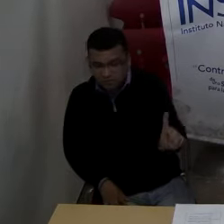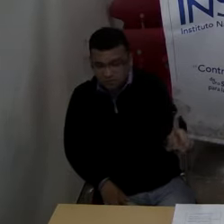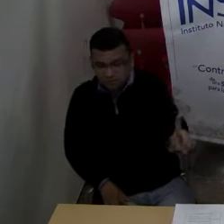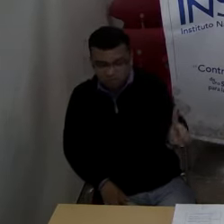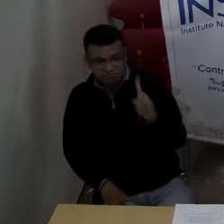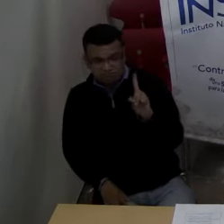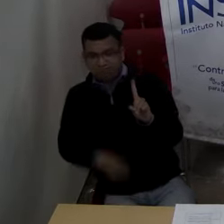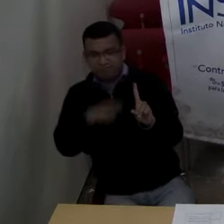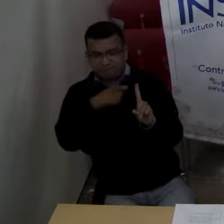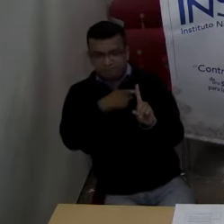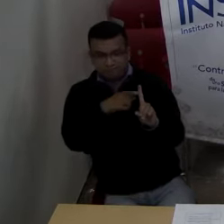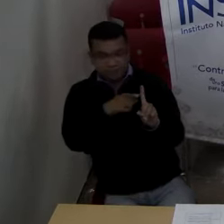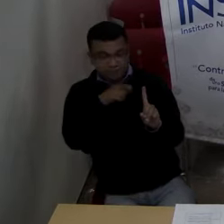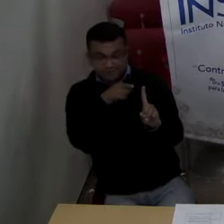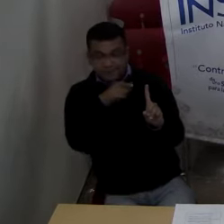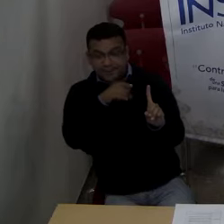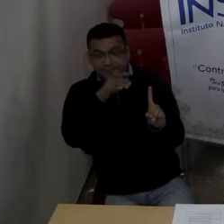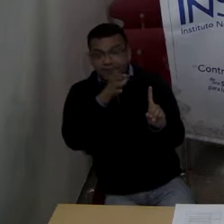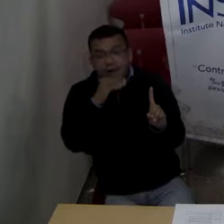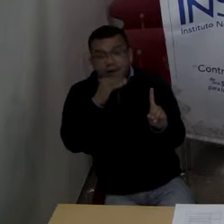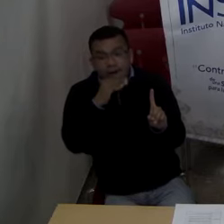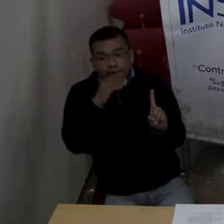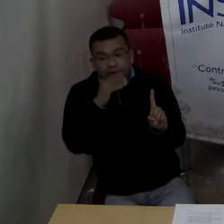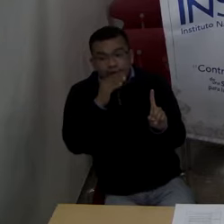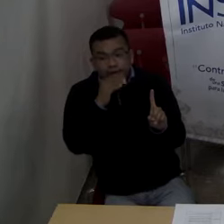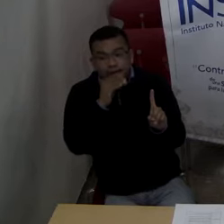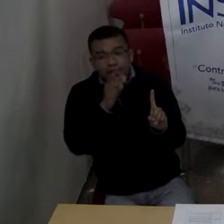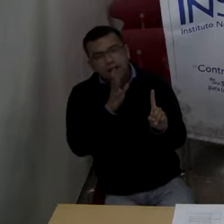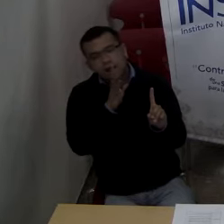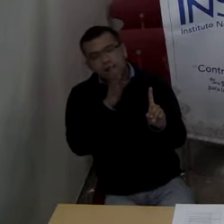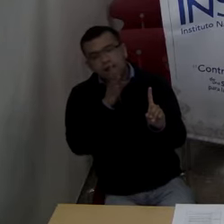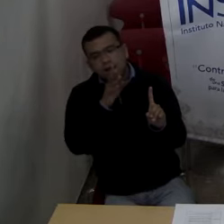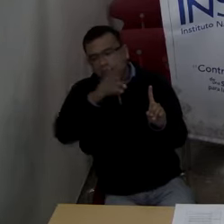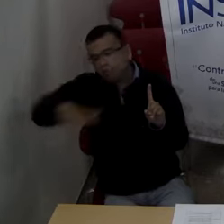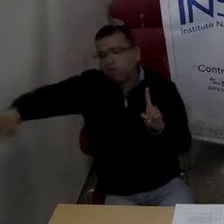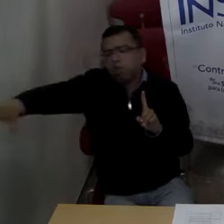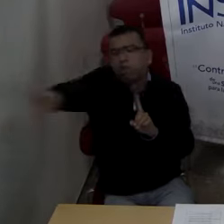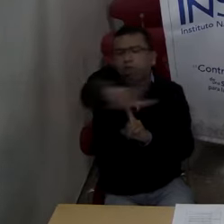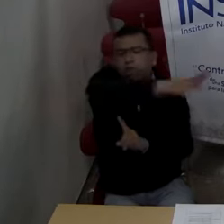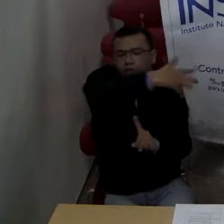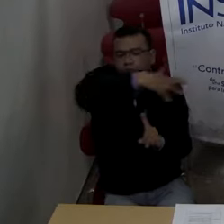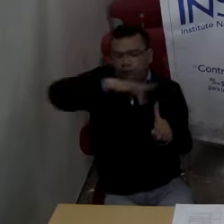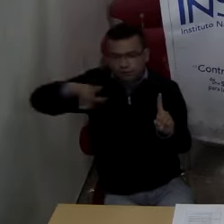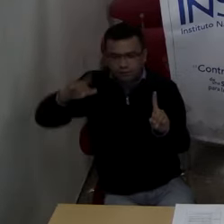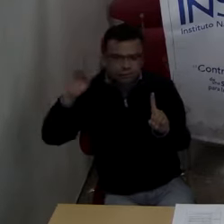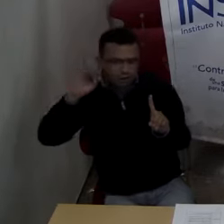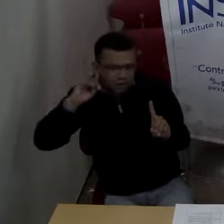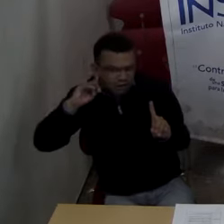fondo. Supongamos, ustedes están conversando en una cafetería.